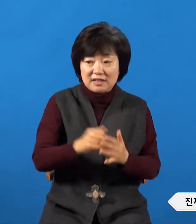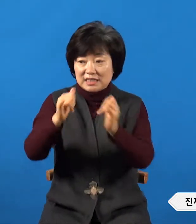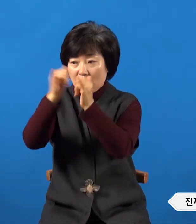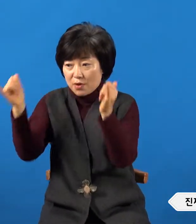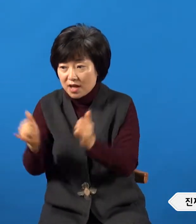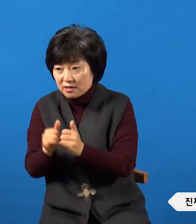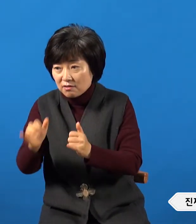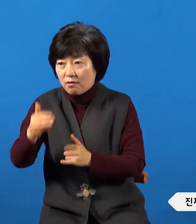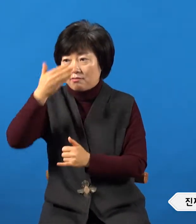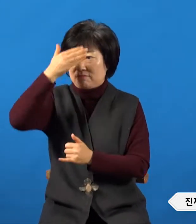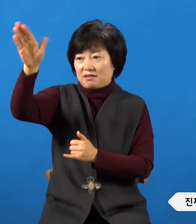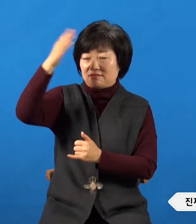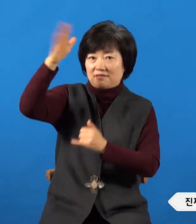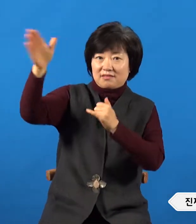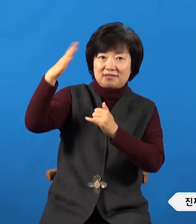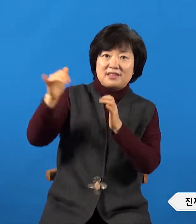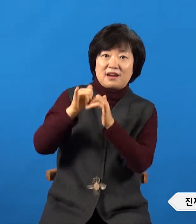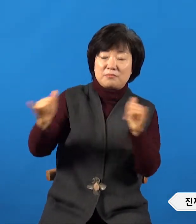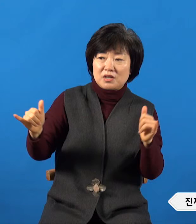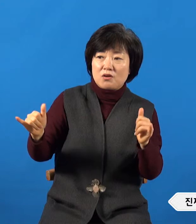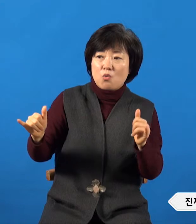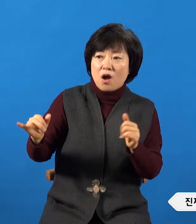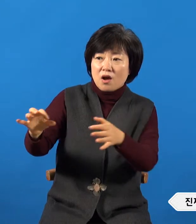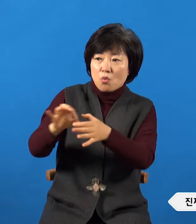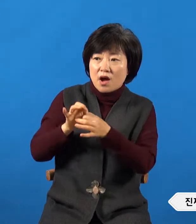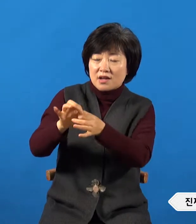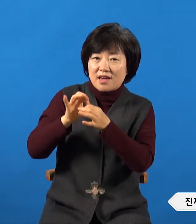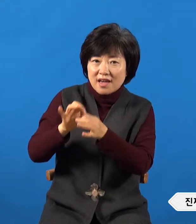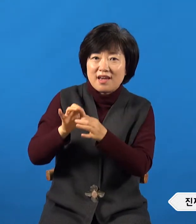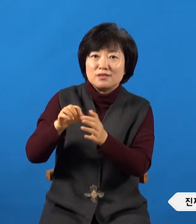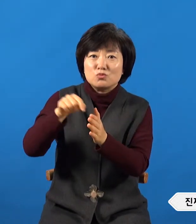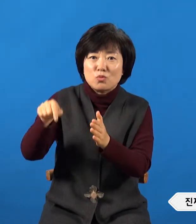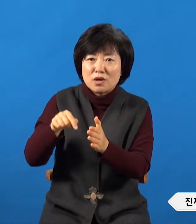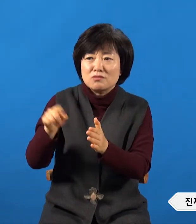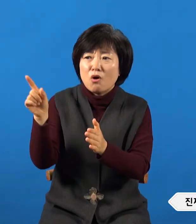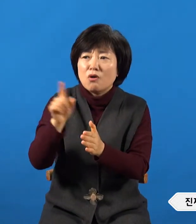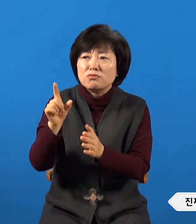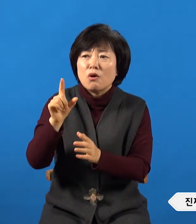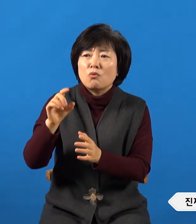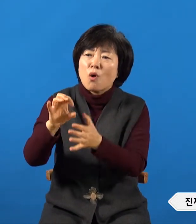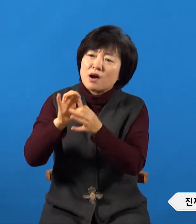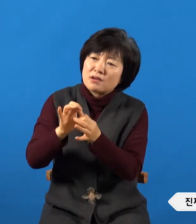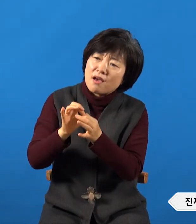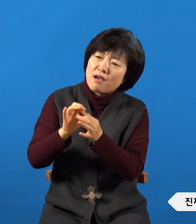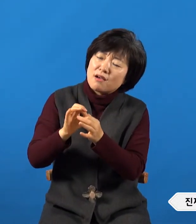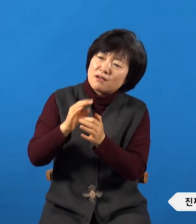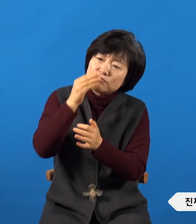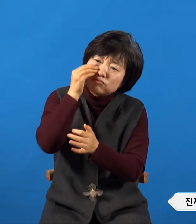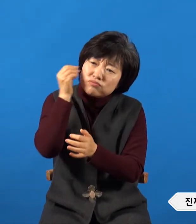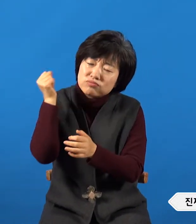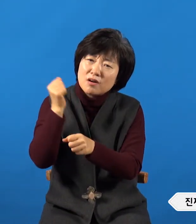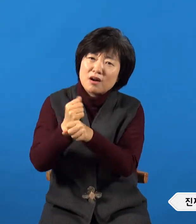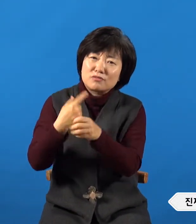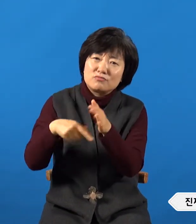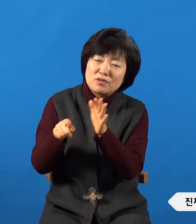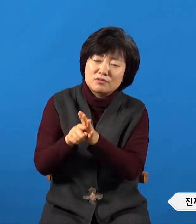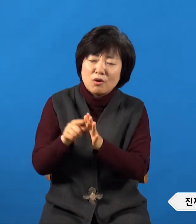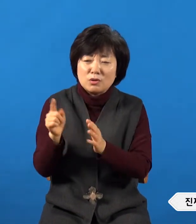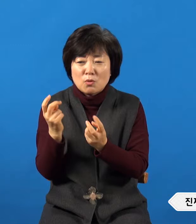사회에서 또는 우리의 모르는 사람들까지의 모든 관계 가운데 어떤 관계의 모습을 가져야 할 것인가,